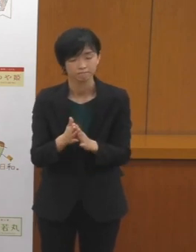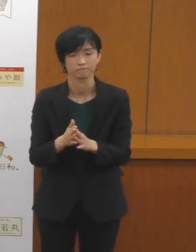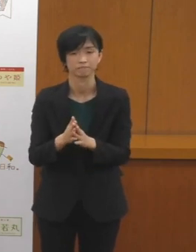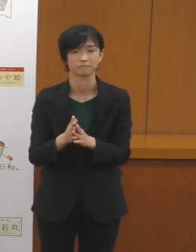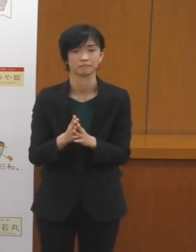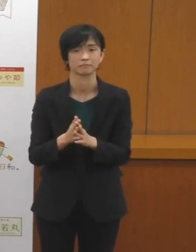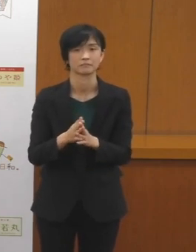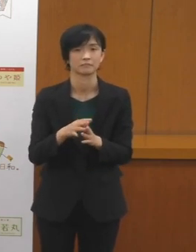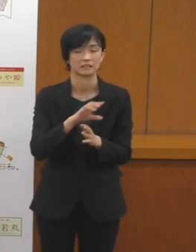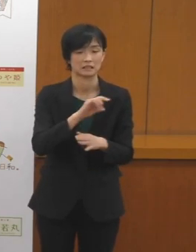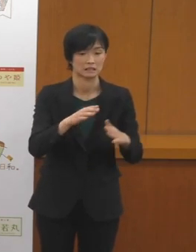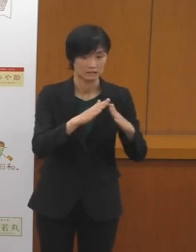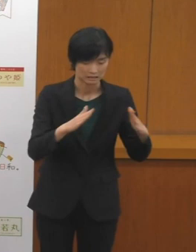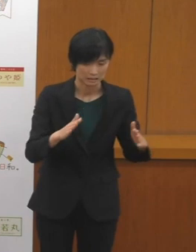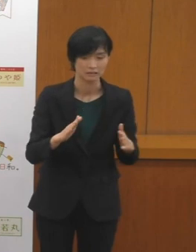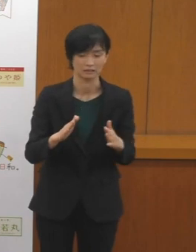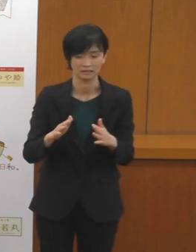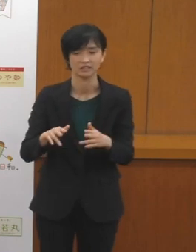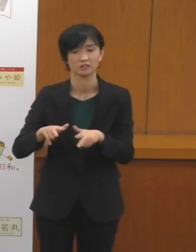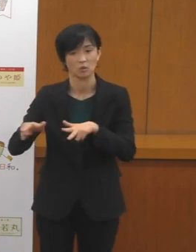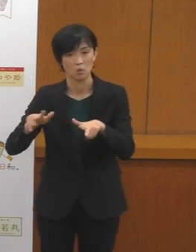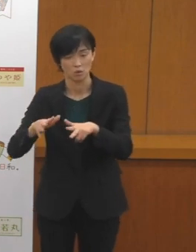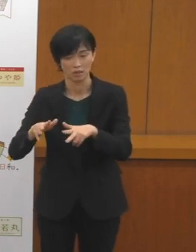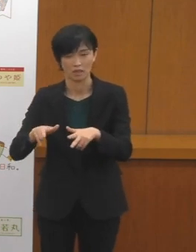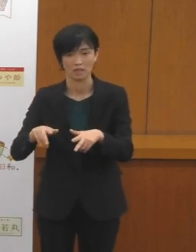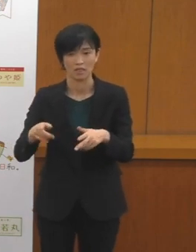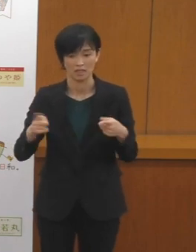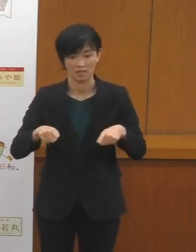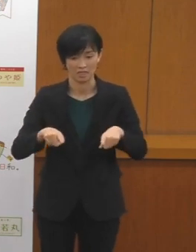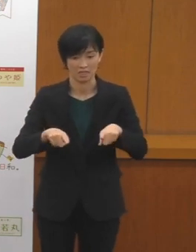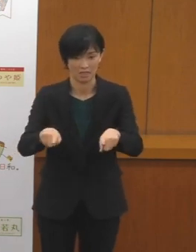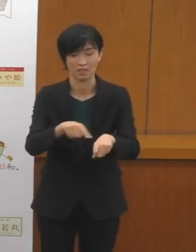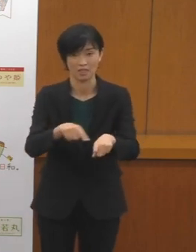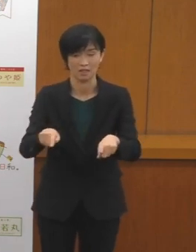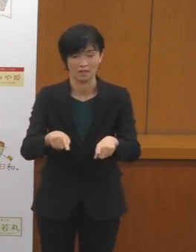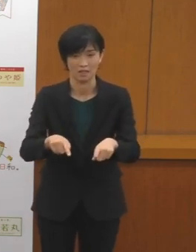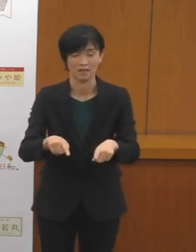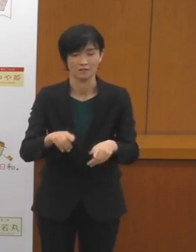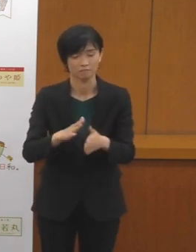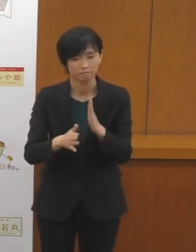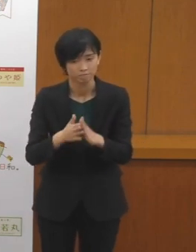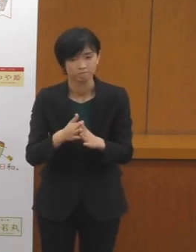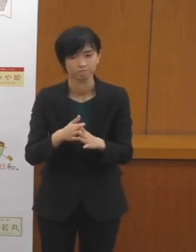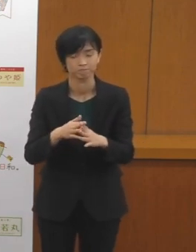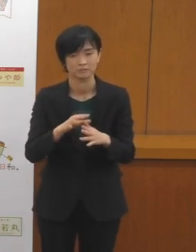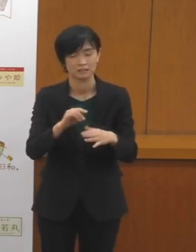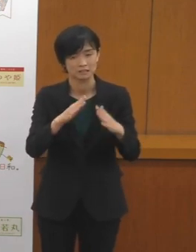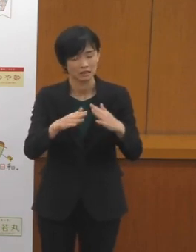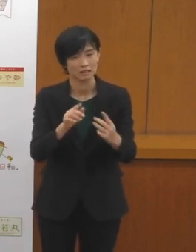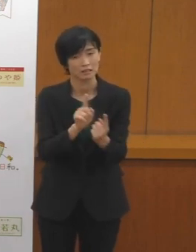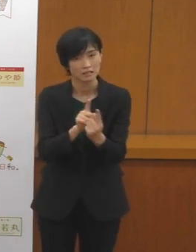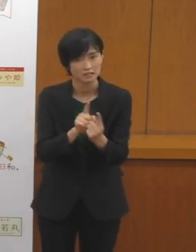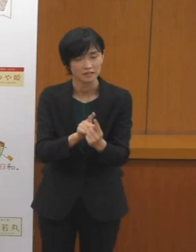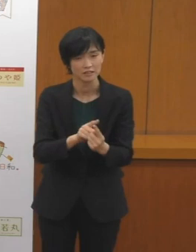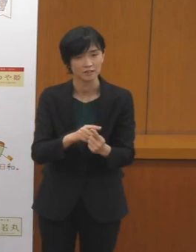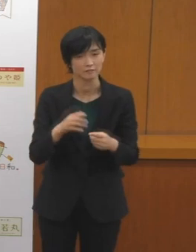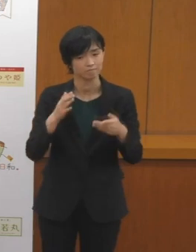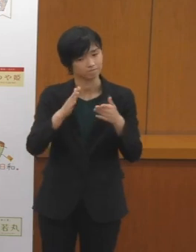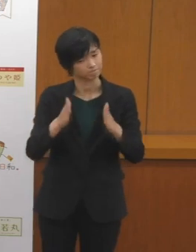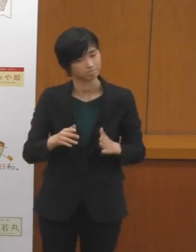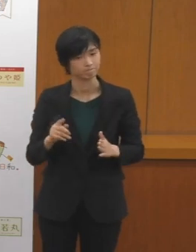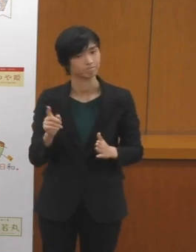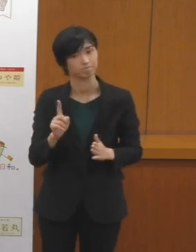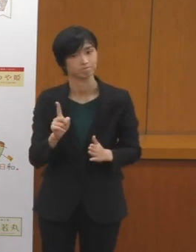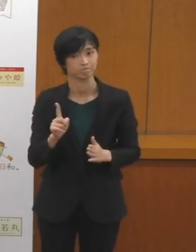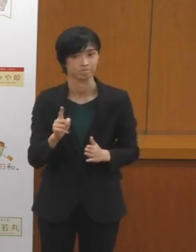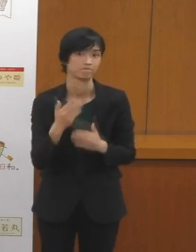議会と県政こちらの行政側ということでどういうふうに今後向き合っていかれるのか伺いますでしょう